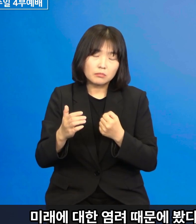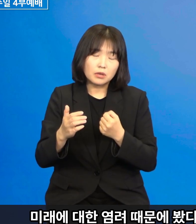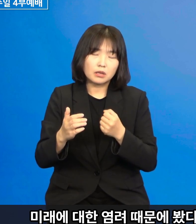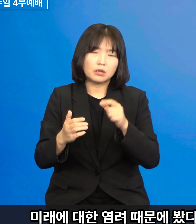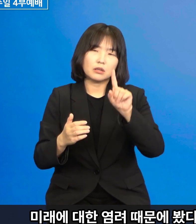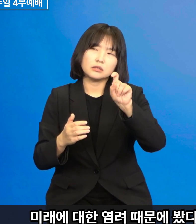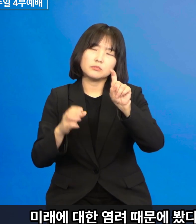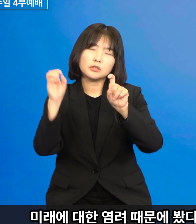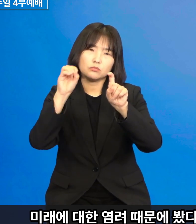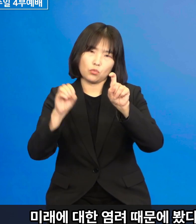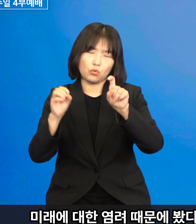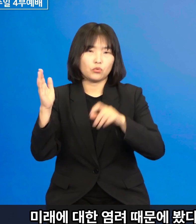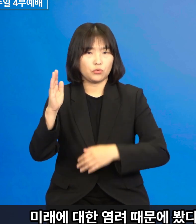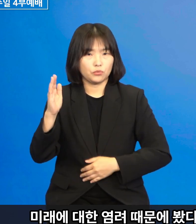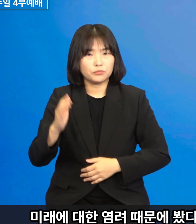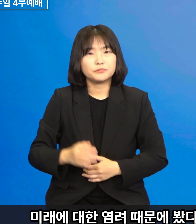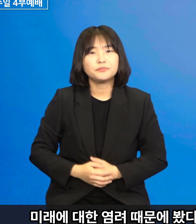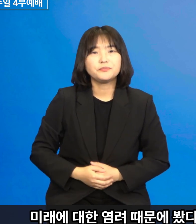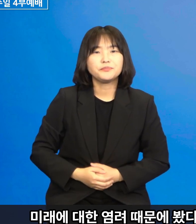않았어요.